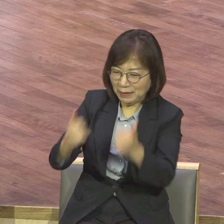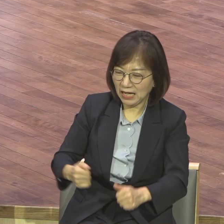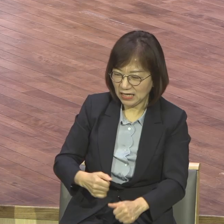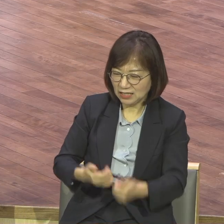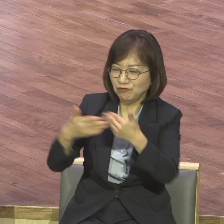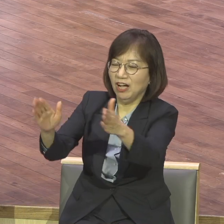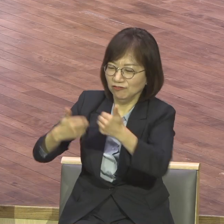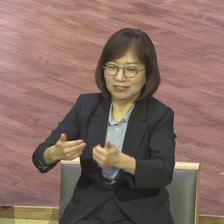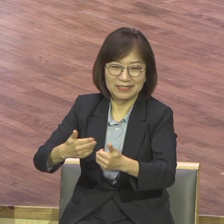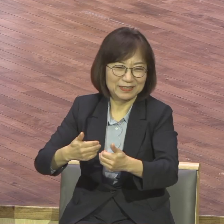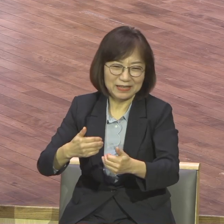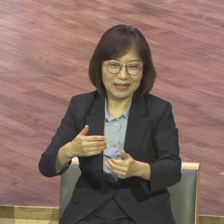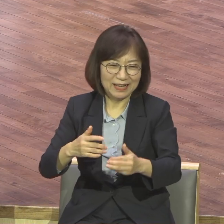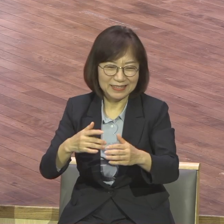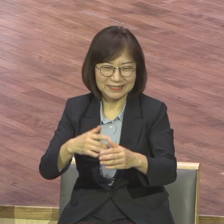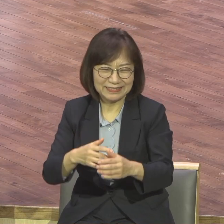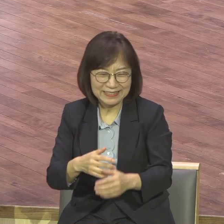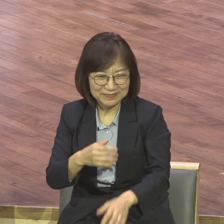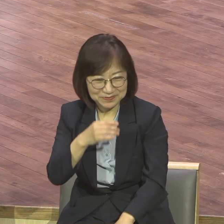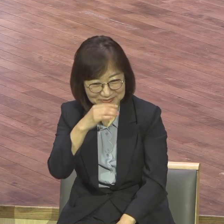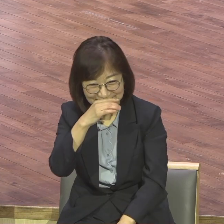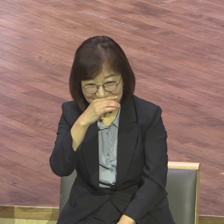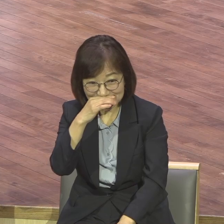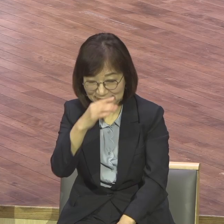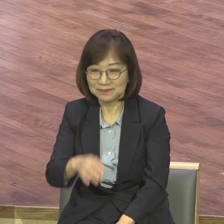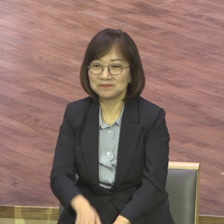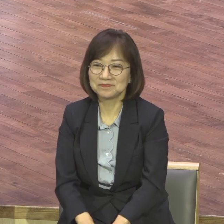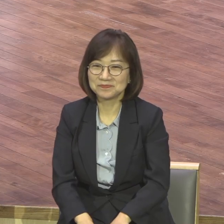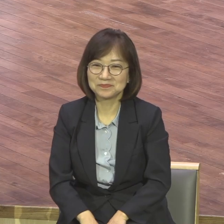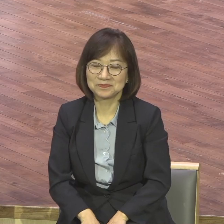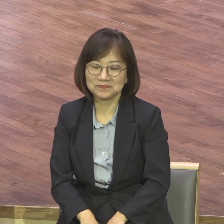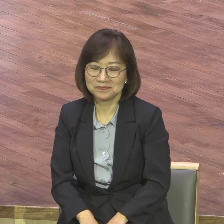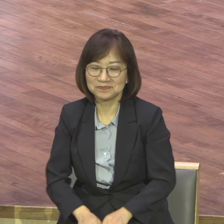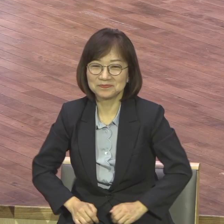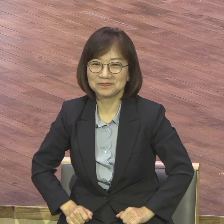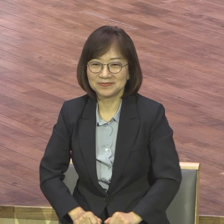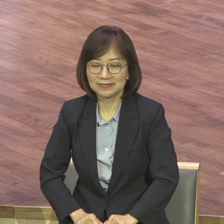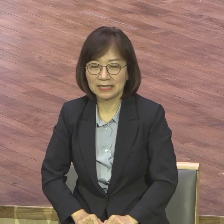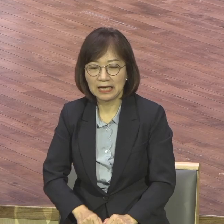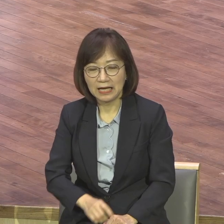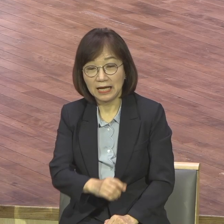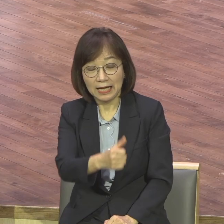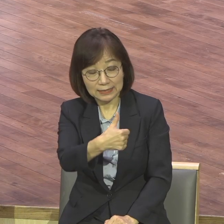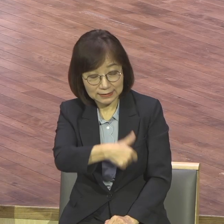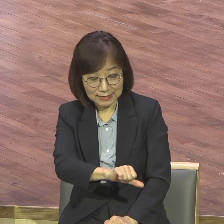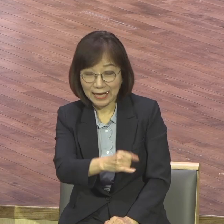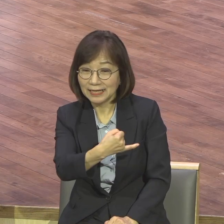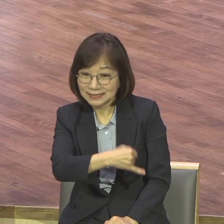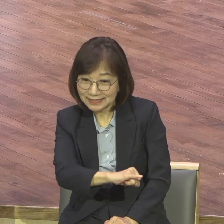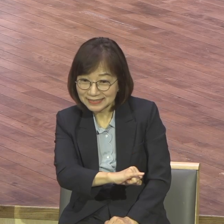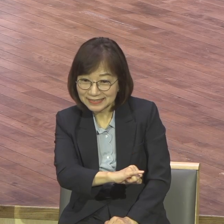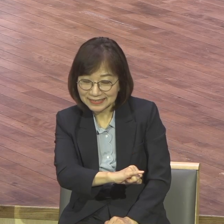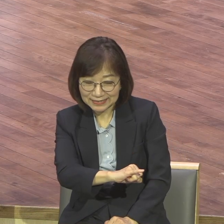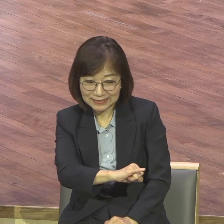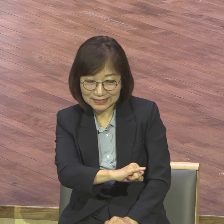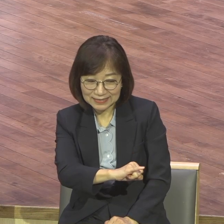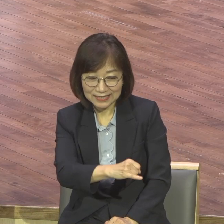들어주는 겁니다 이 관계 나 외에는 다 남이에요 자식도 가족